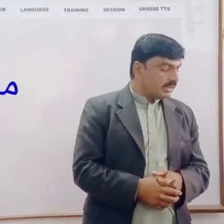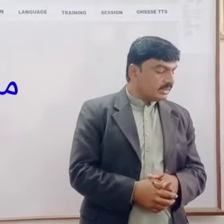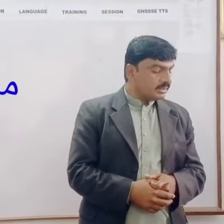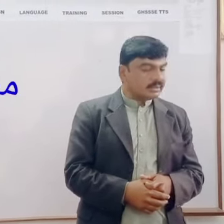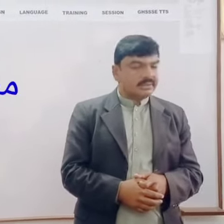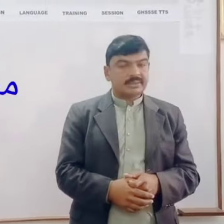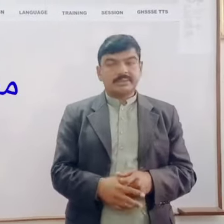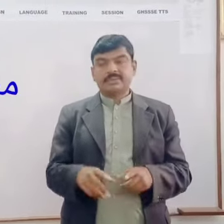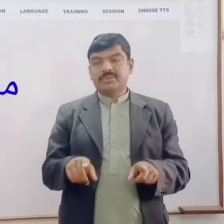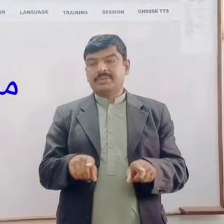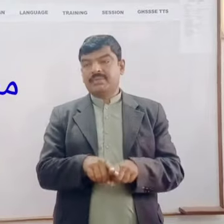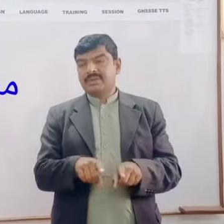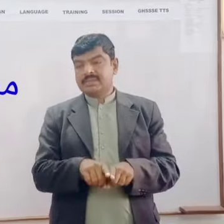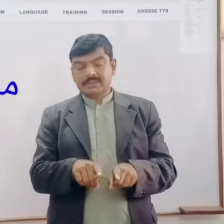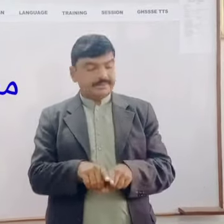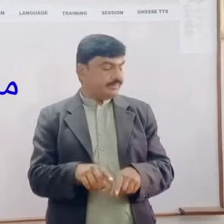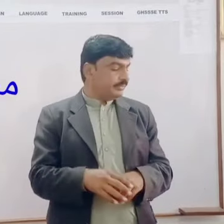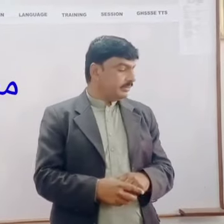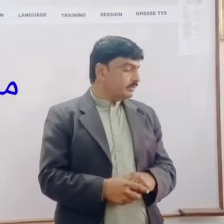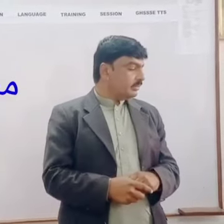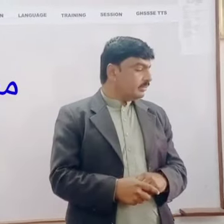मुश्तरक, वही बराबर वाला साइन।